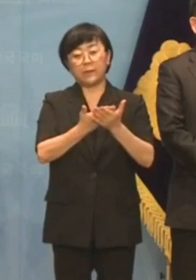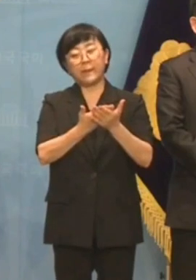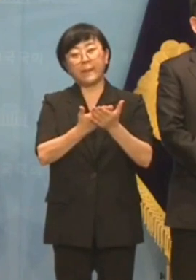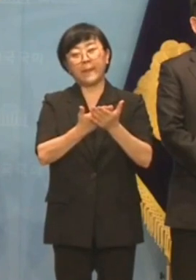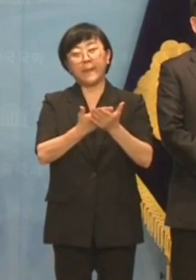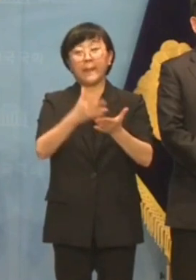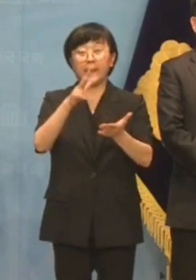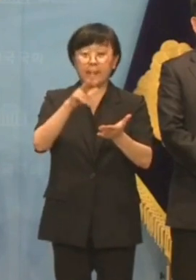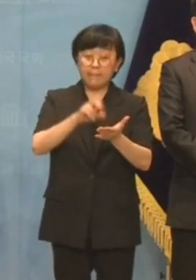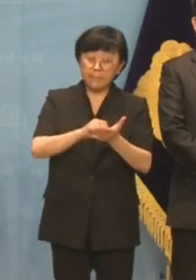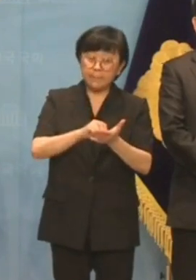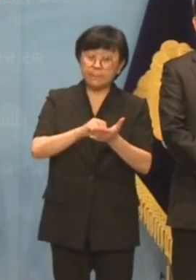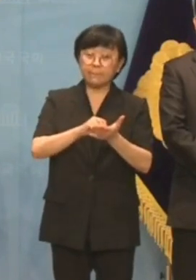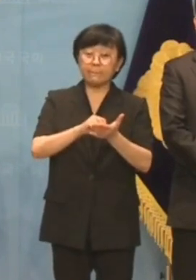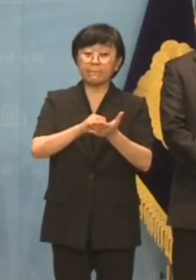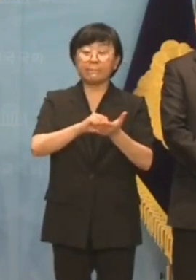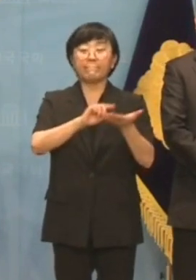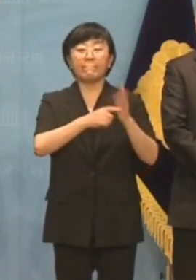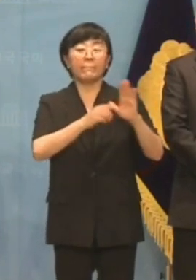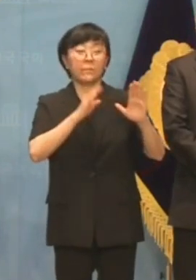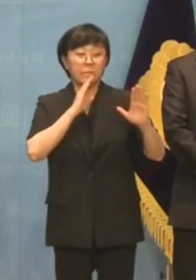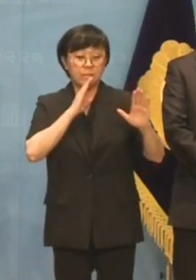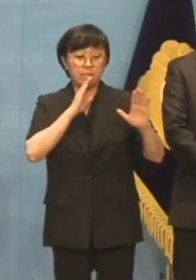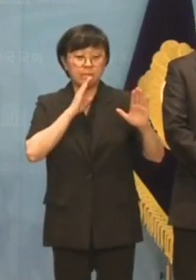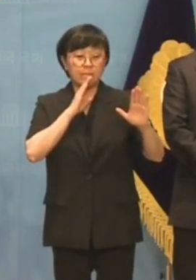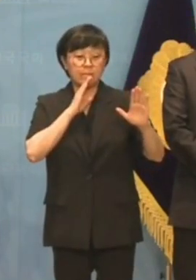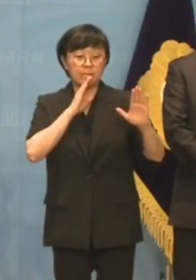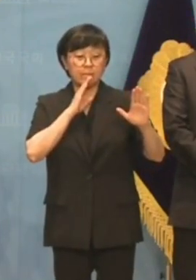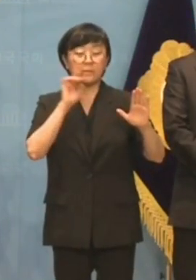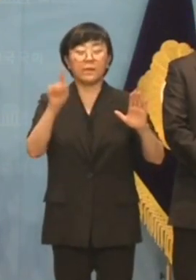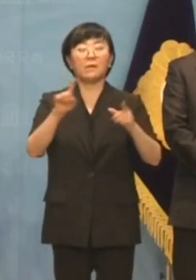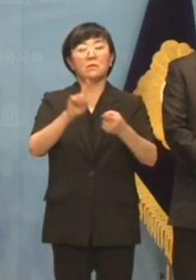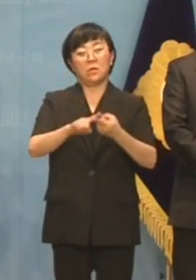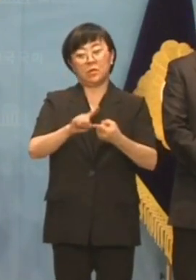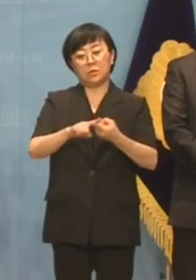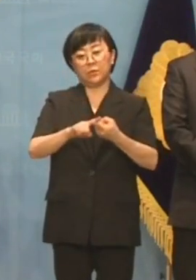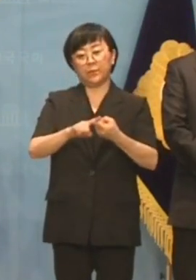중차대한 문제점이 밝혀졌음에도 불구하고 이거에 대한